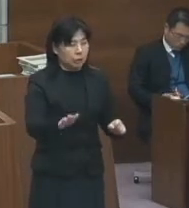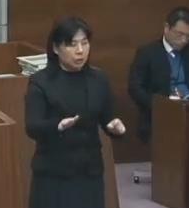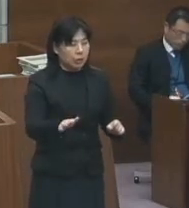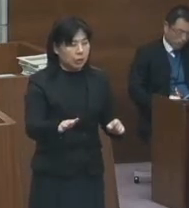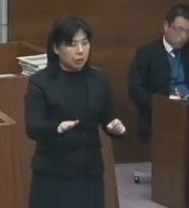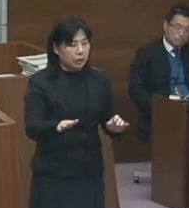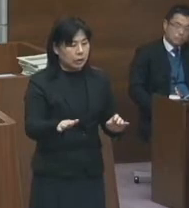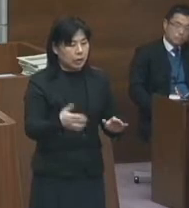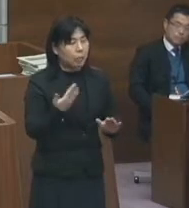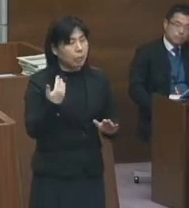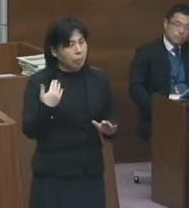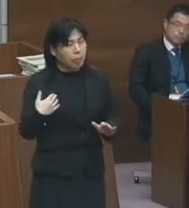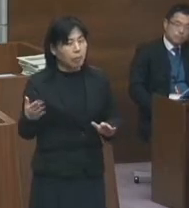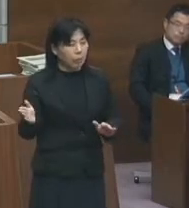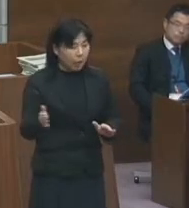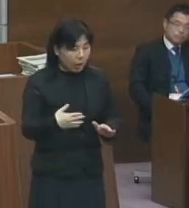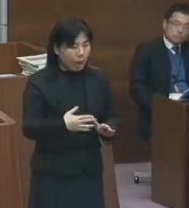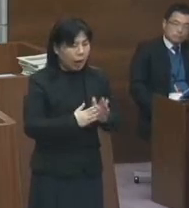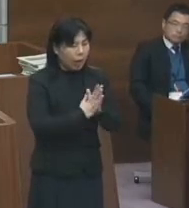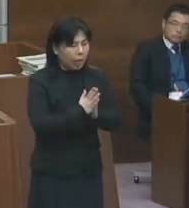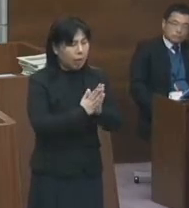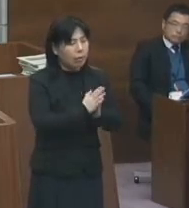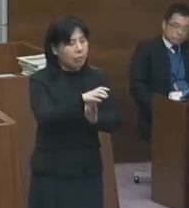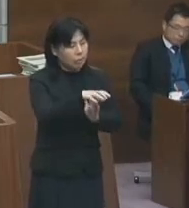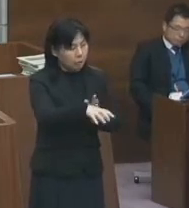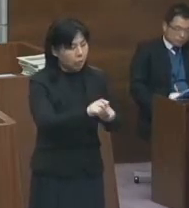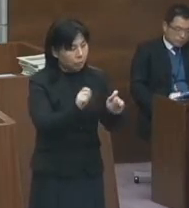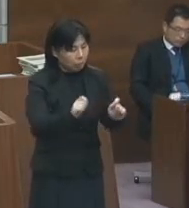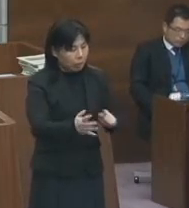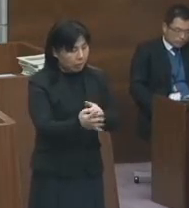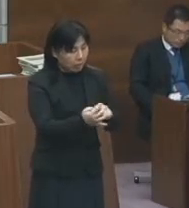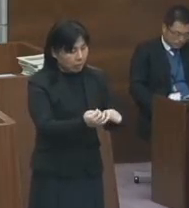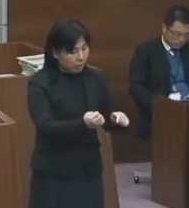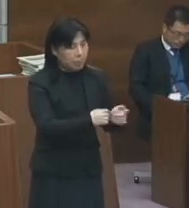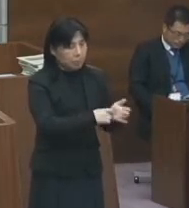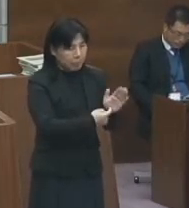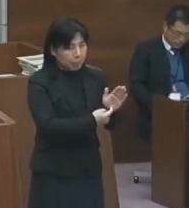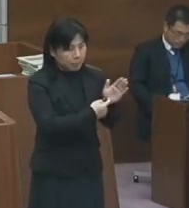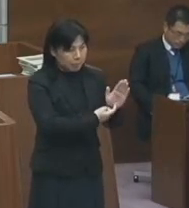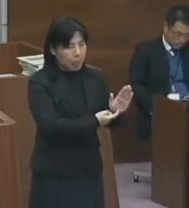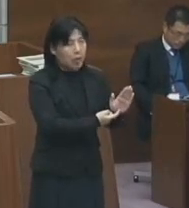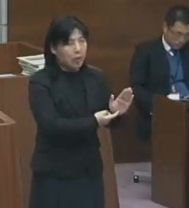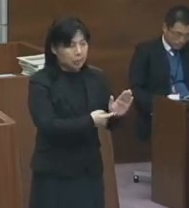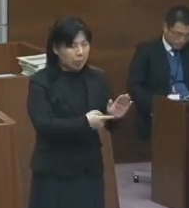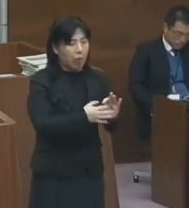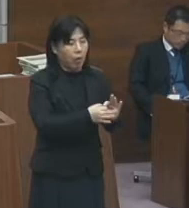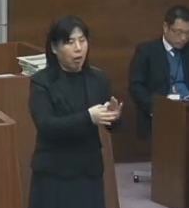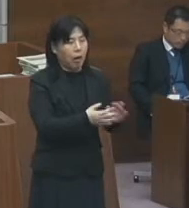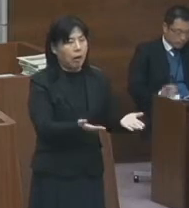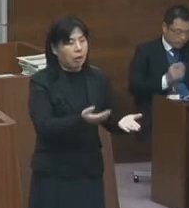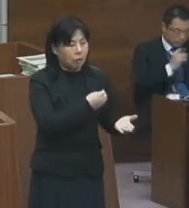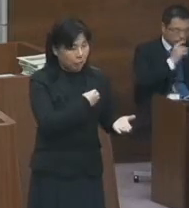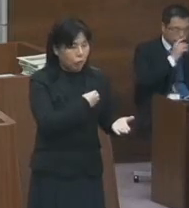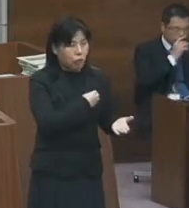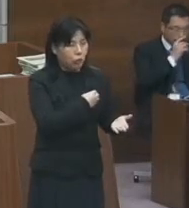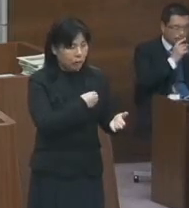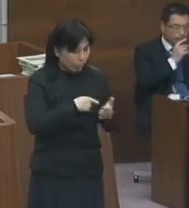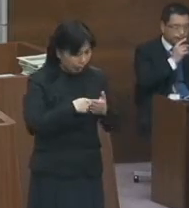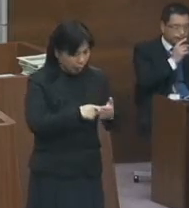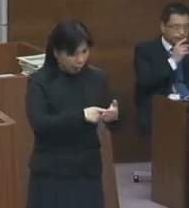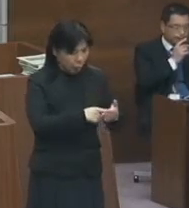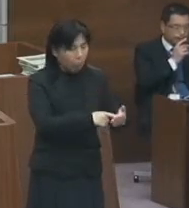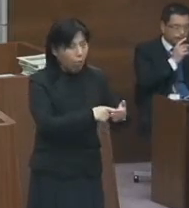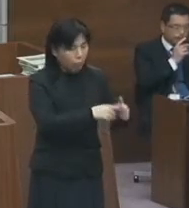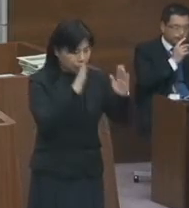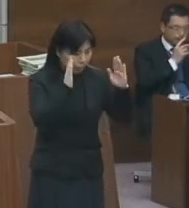めぐるさまざまな問題が明らかとなりましたが、関係職員の皆さんの努力により、現場や体制は大きく改善され